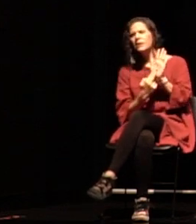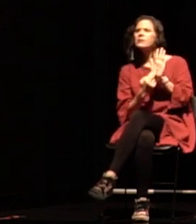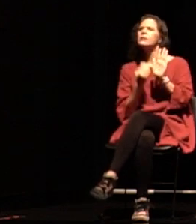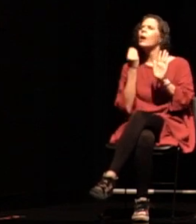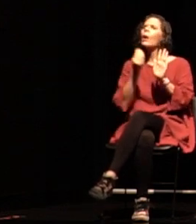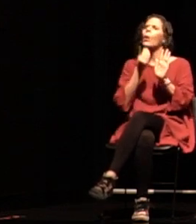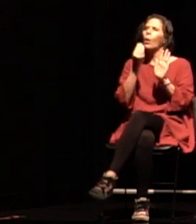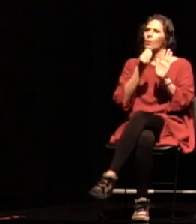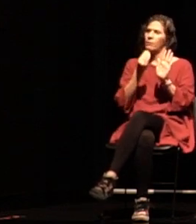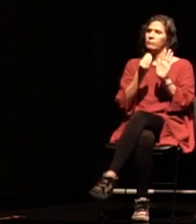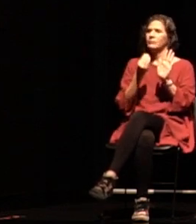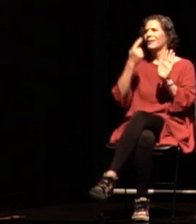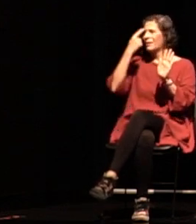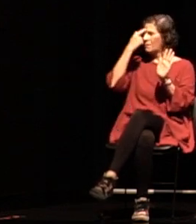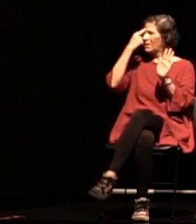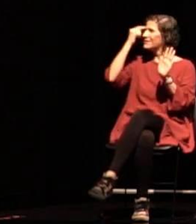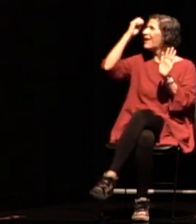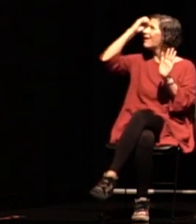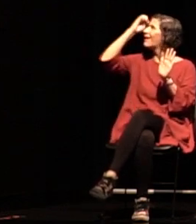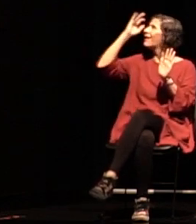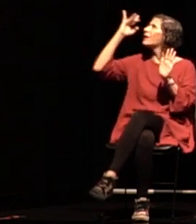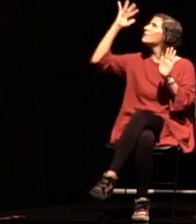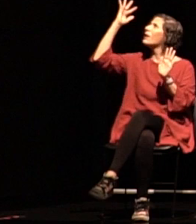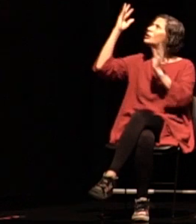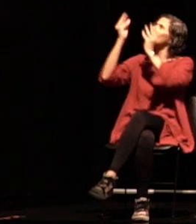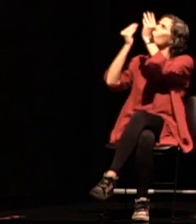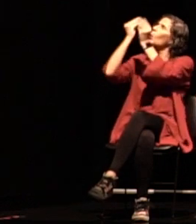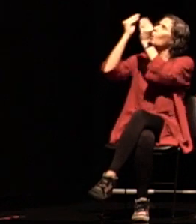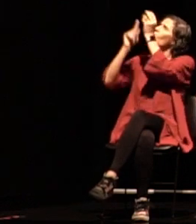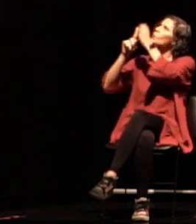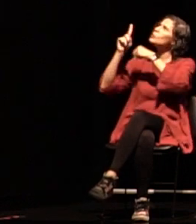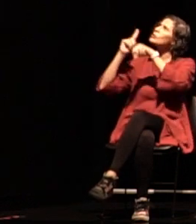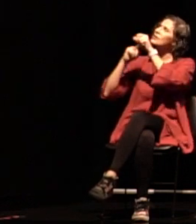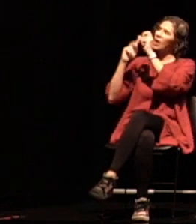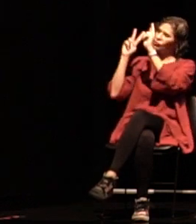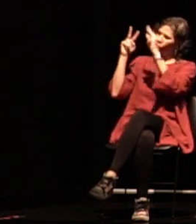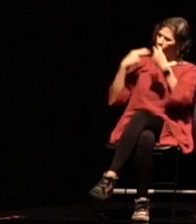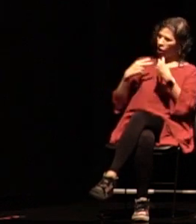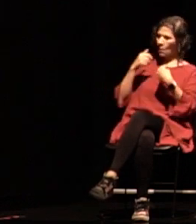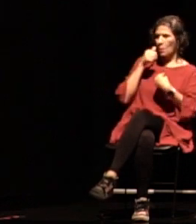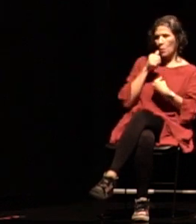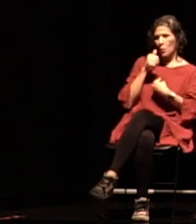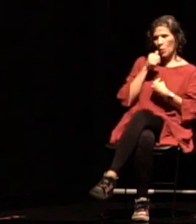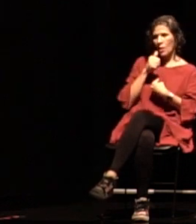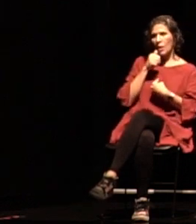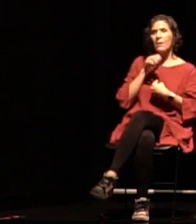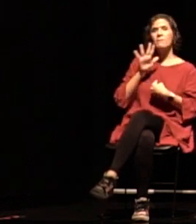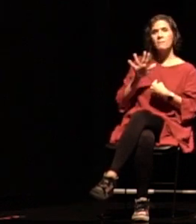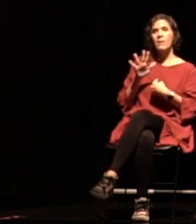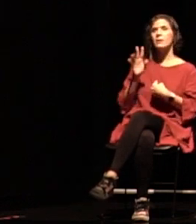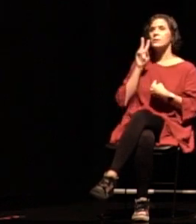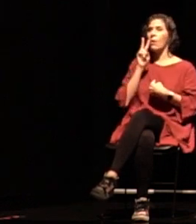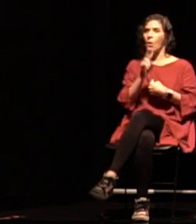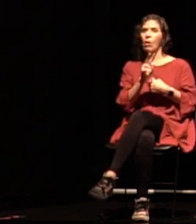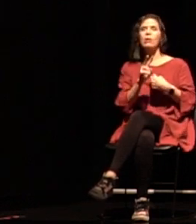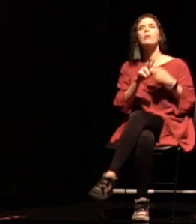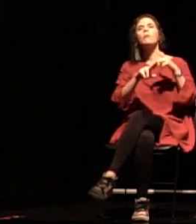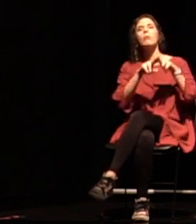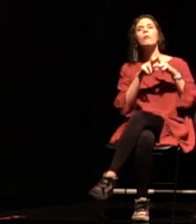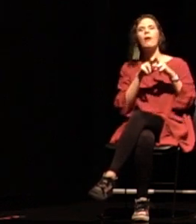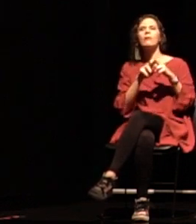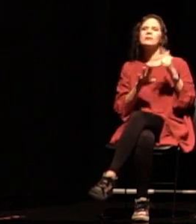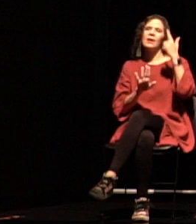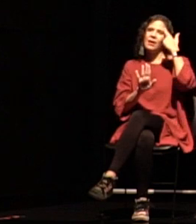desconstruir um imaginário social que é aproveitado pela ideologia da imagem, a